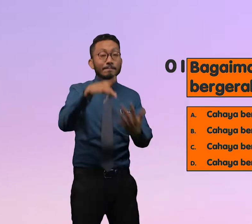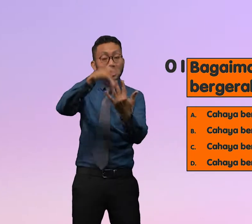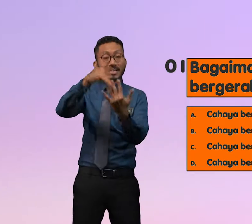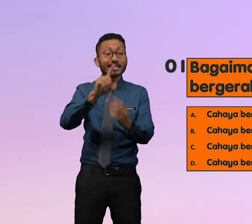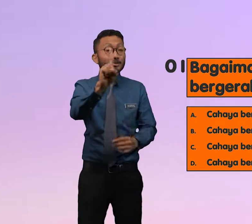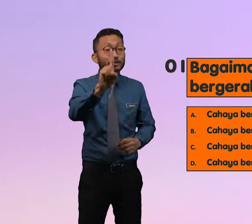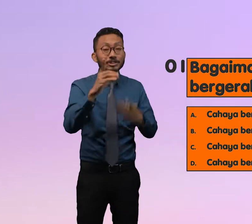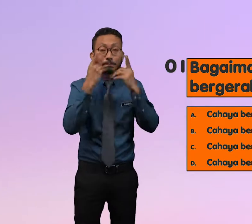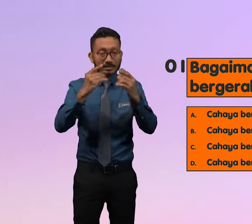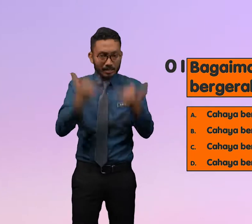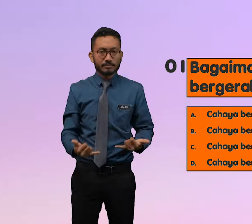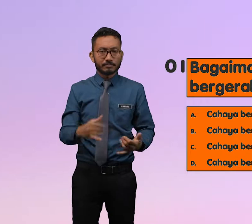Pilih satu jawapan kalau.